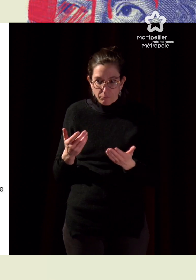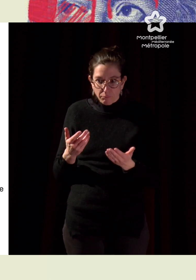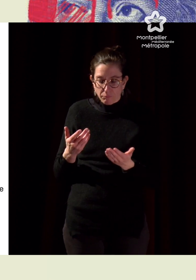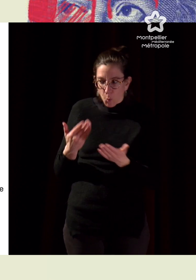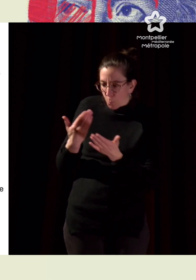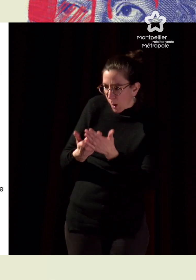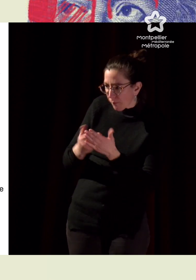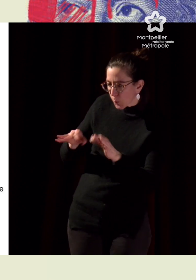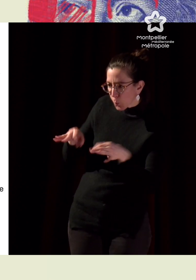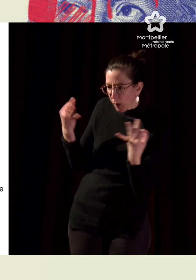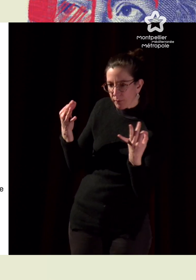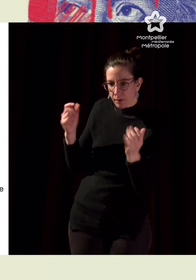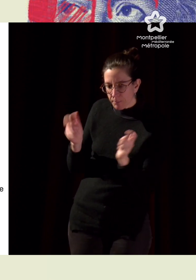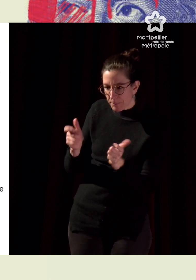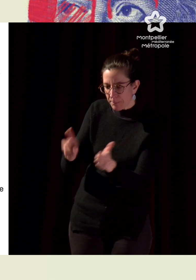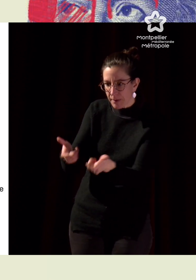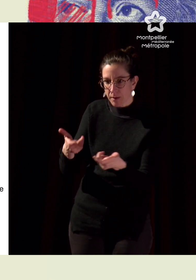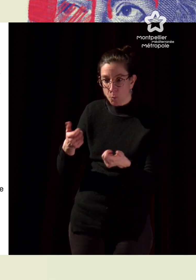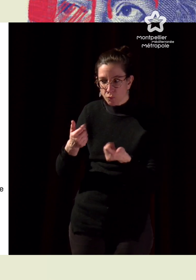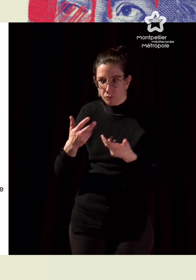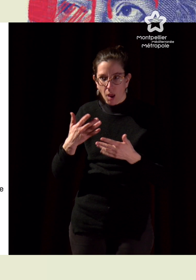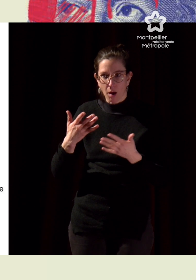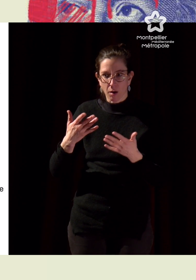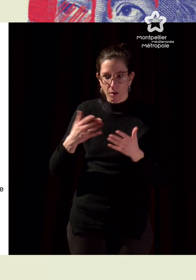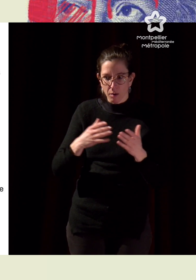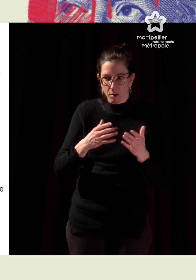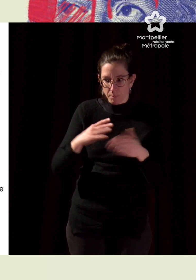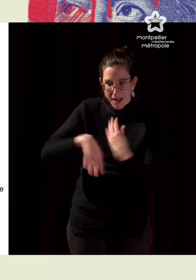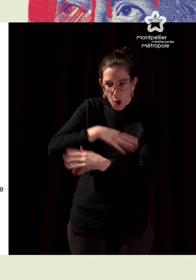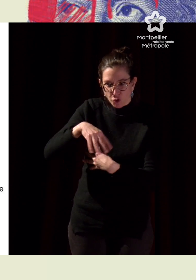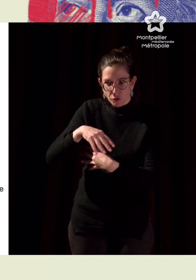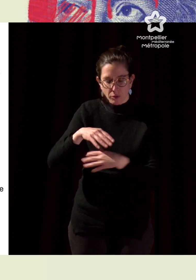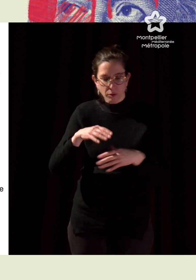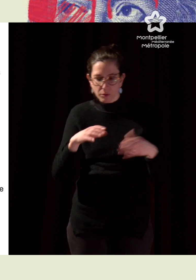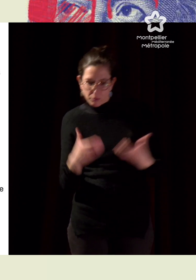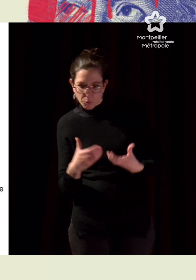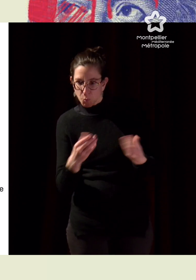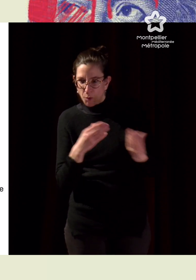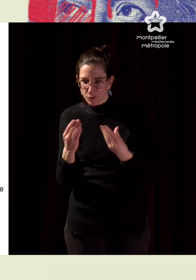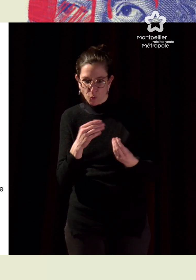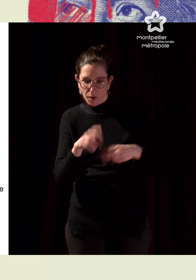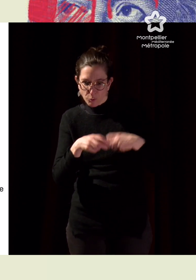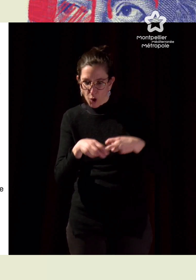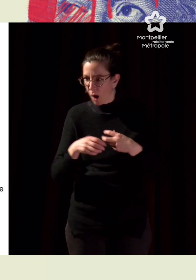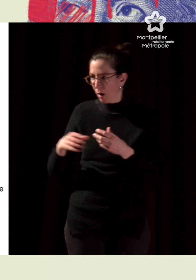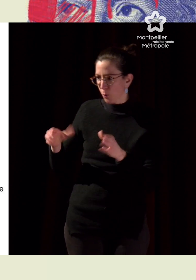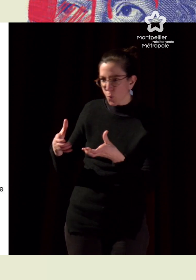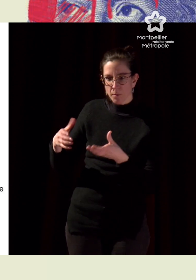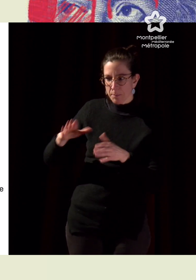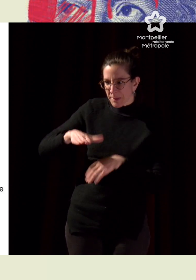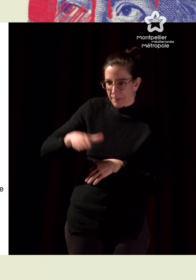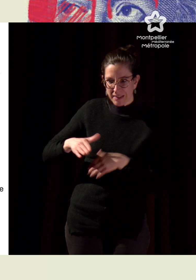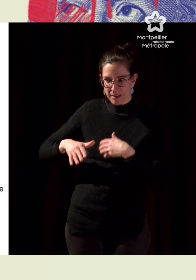mélanges entre les populations d'agriculteurs et les populations de pygmées qui ont commencé relativement récemment, il y